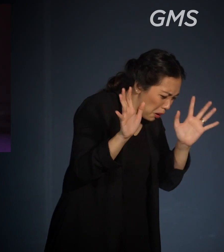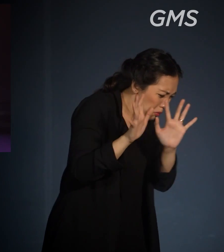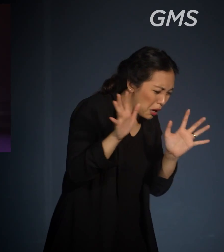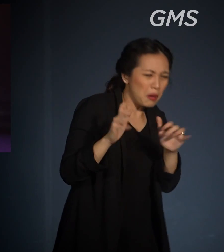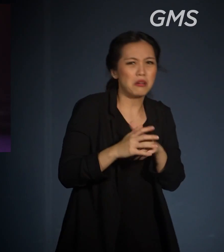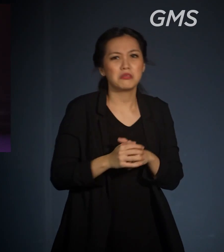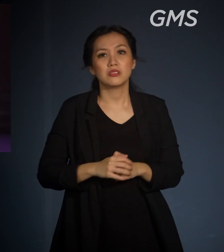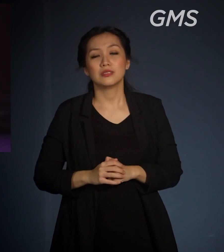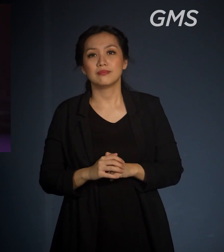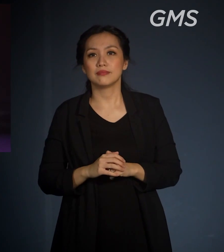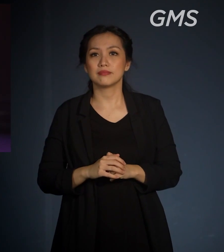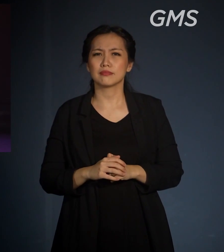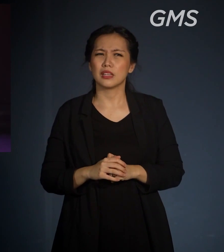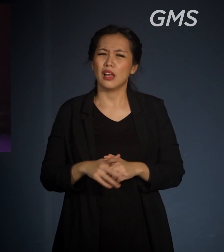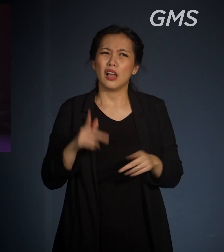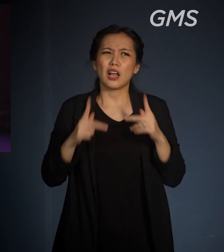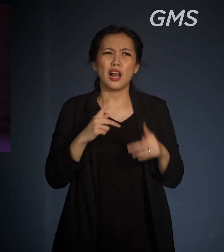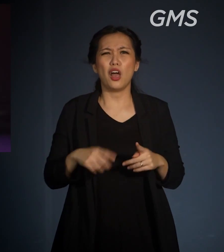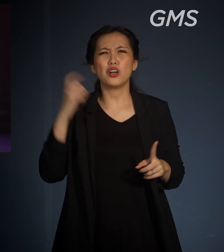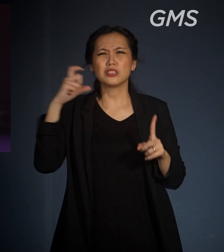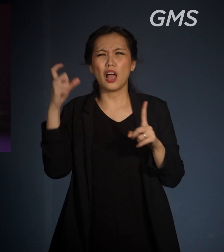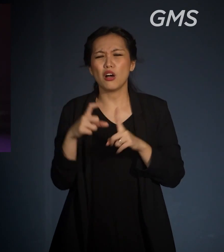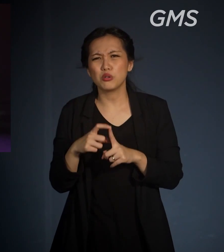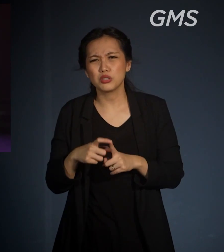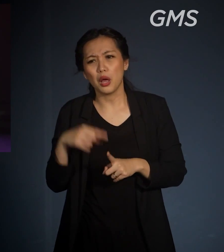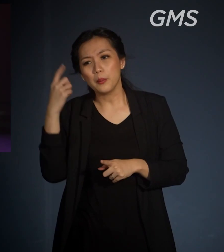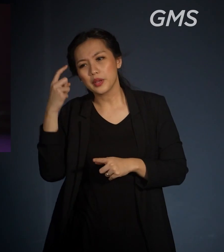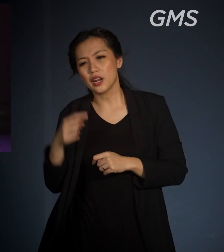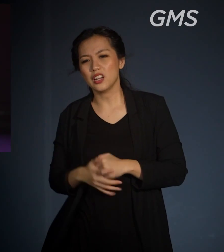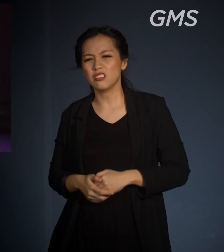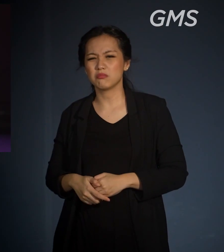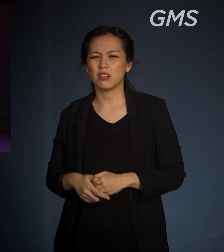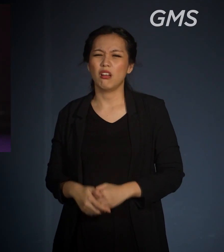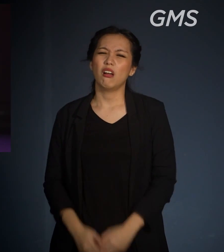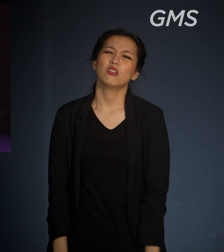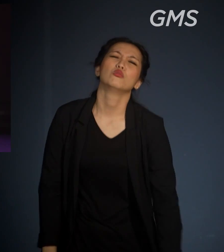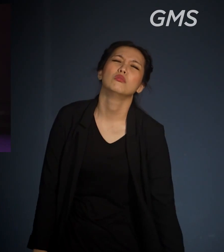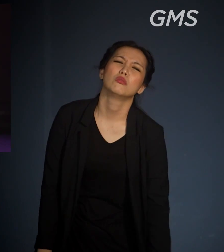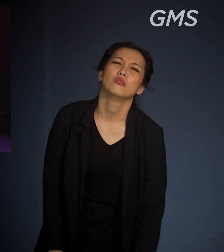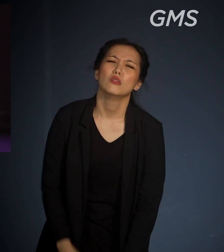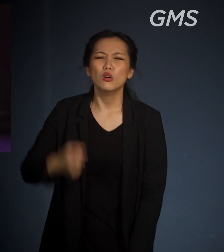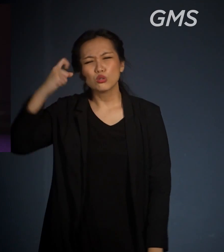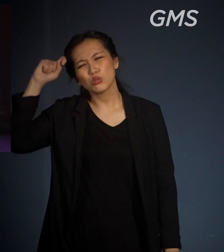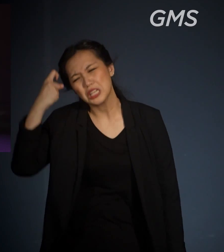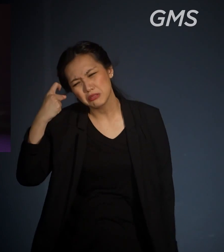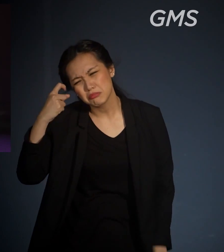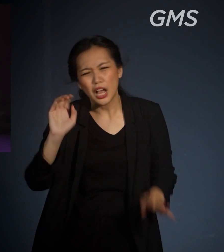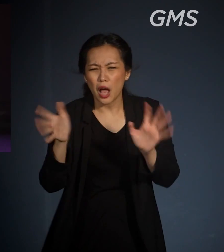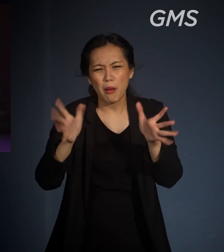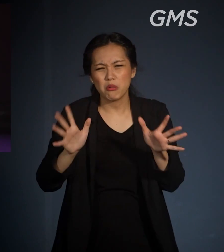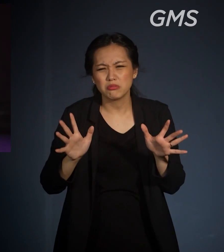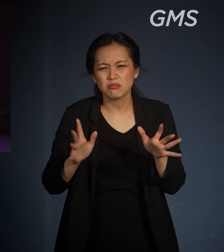dengan tantangan. Kalau Daud itu mentalitasnya kepengen segala sesuatunya itu mudah, pengennya gak mau